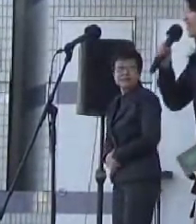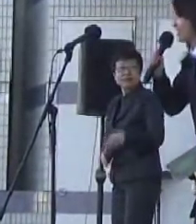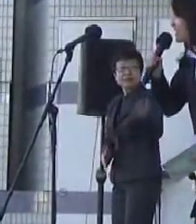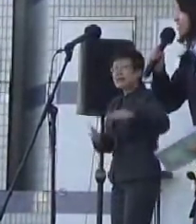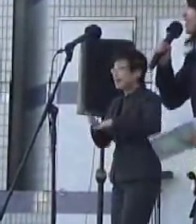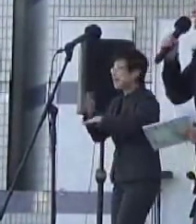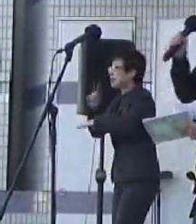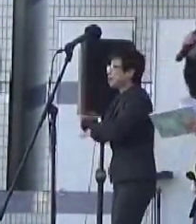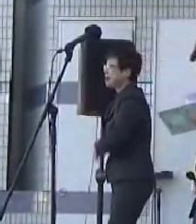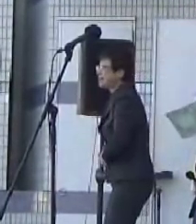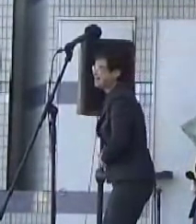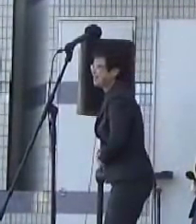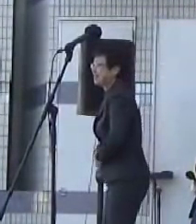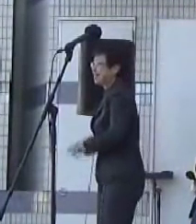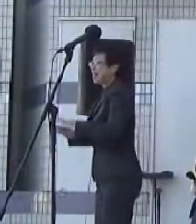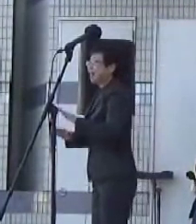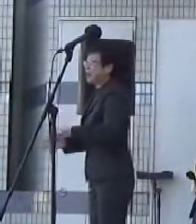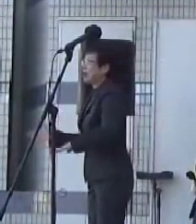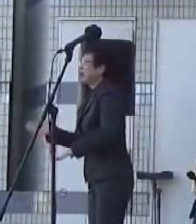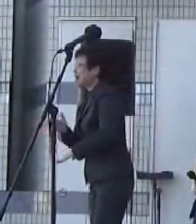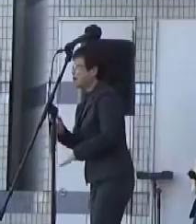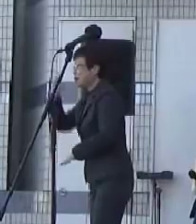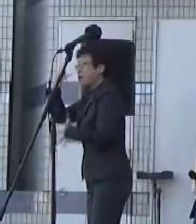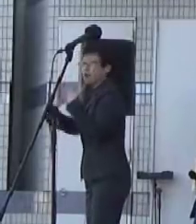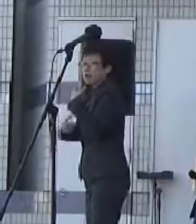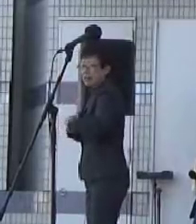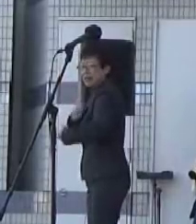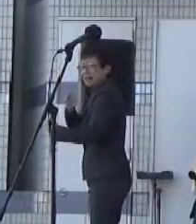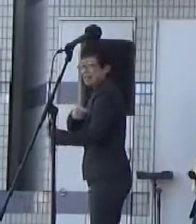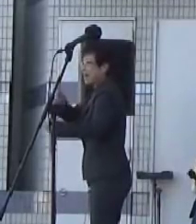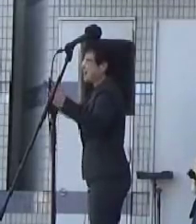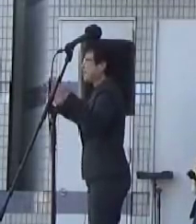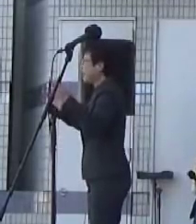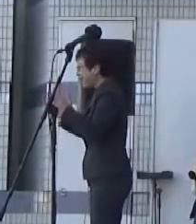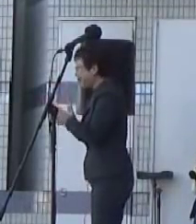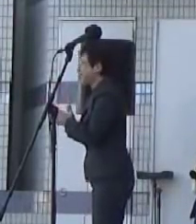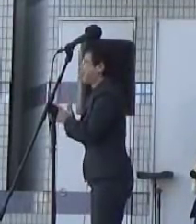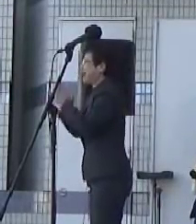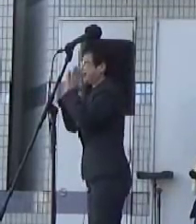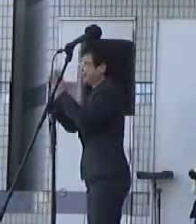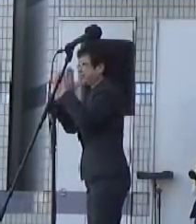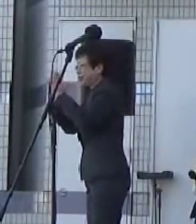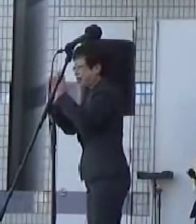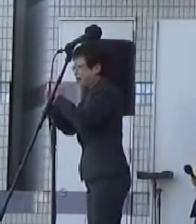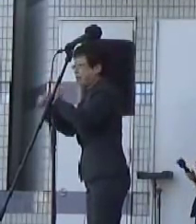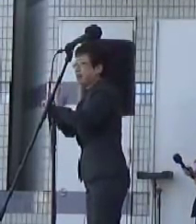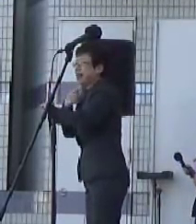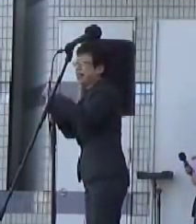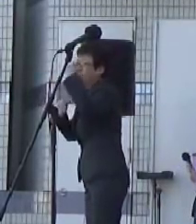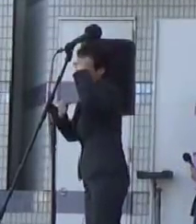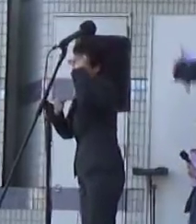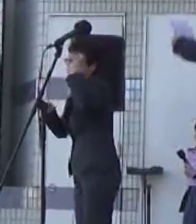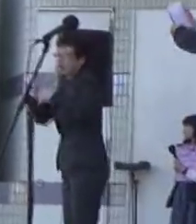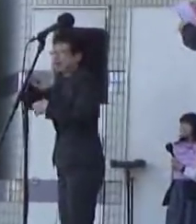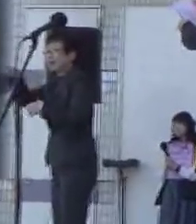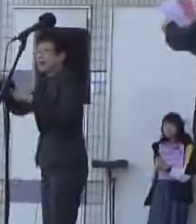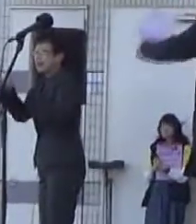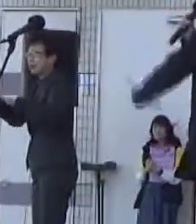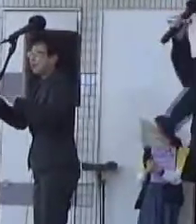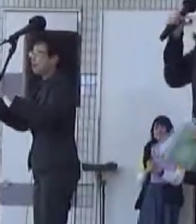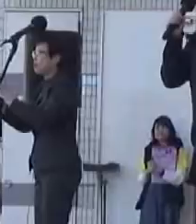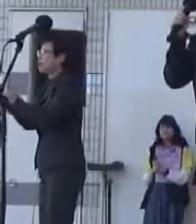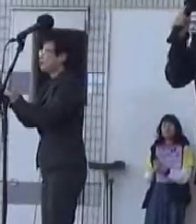はい、ありがとうございます。これからも高校生一丸となって一生懸命活動に励んでまいりますので、皆様今日も署